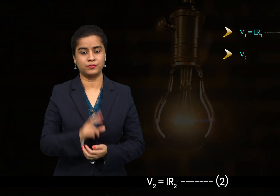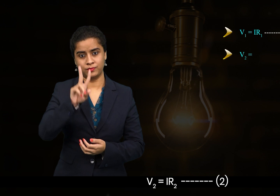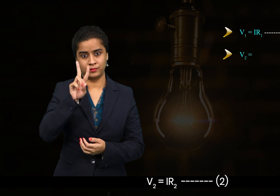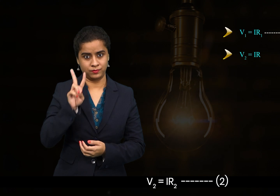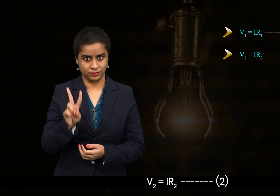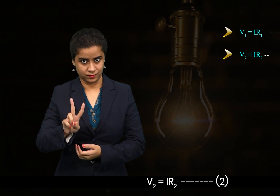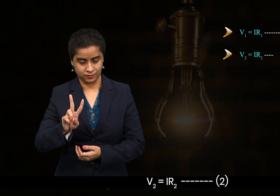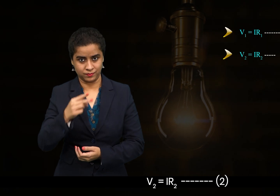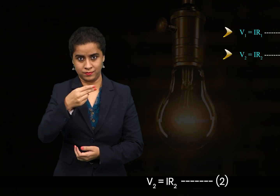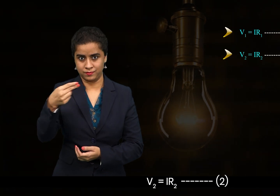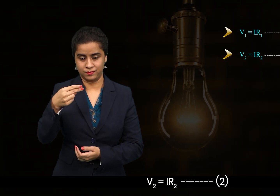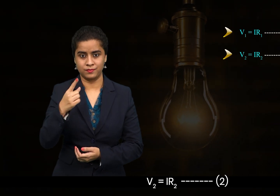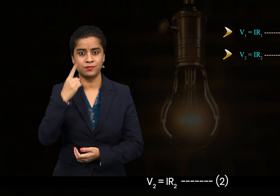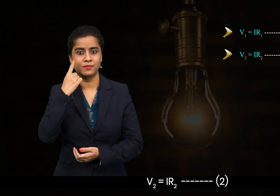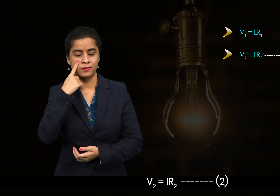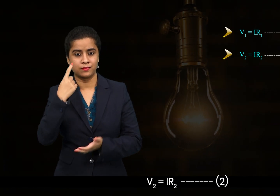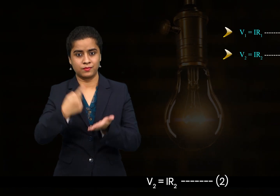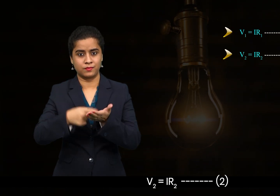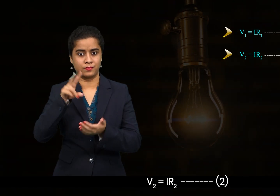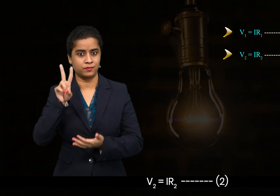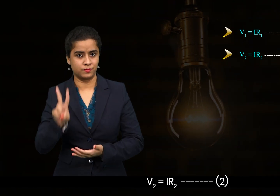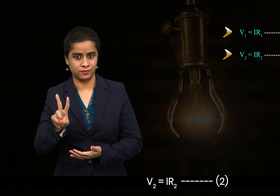V2 is equal to IR2,